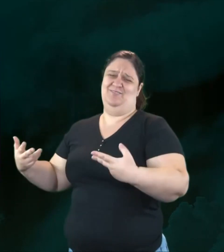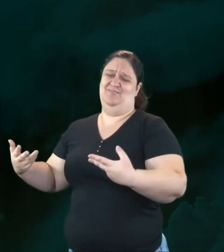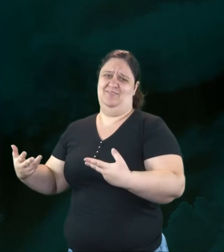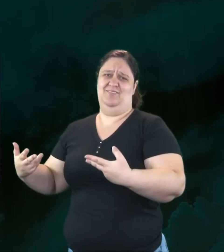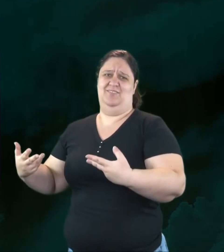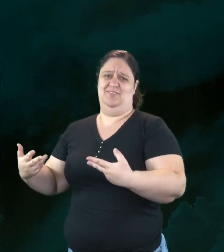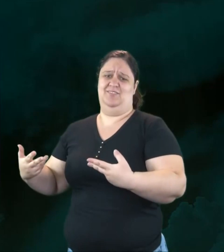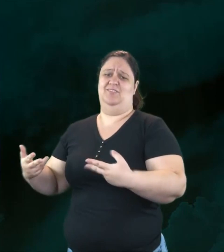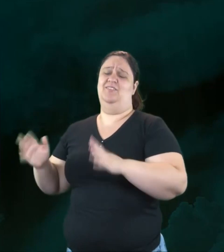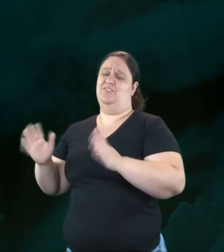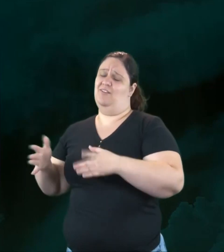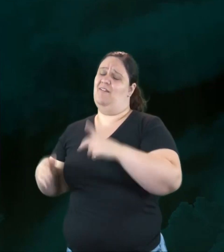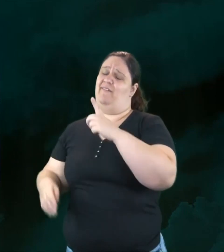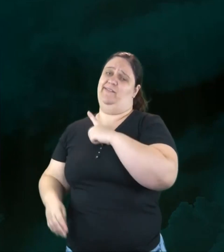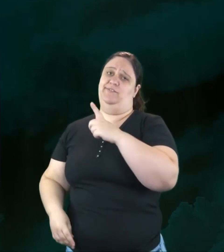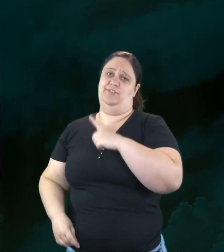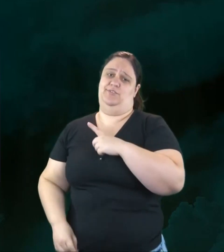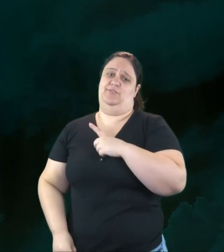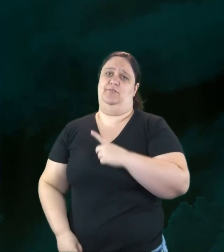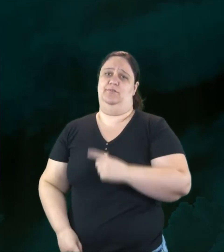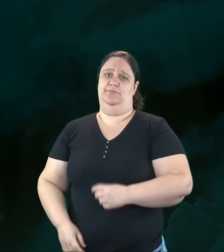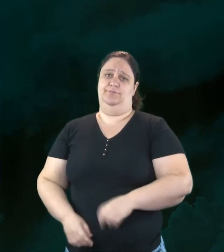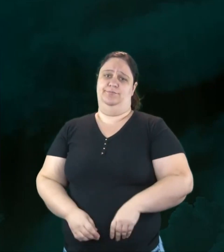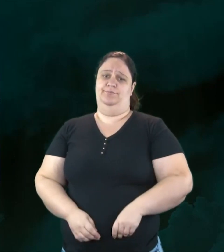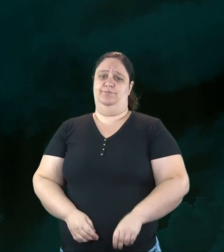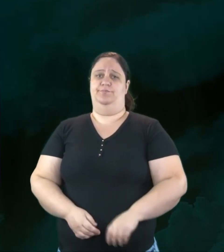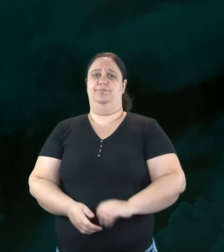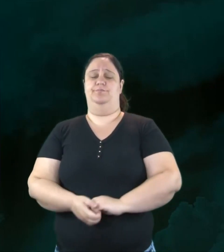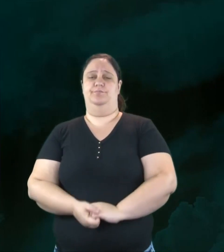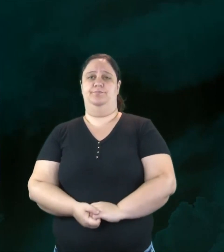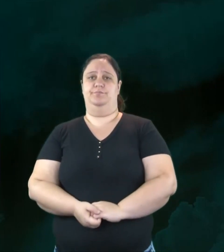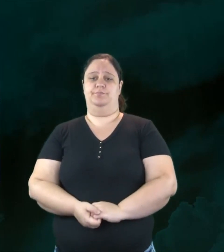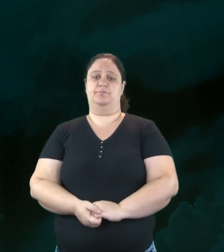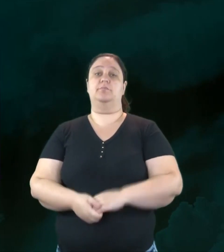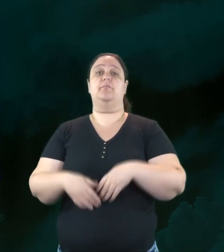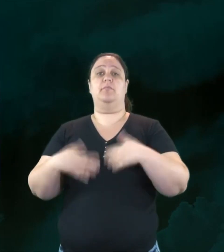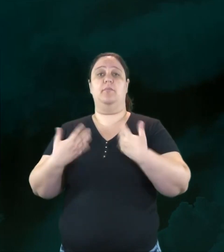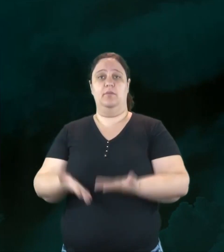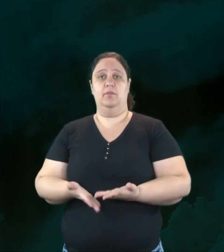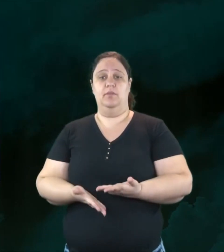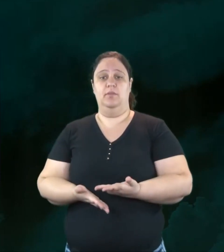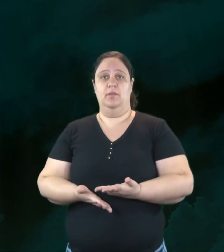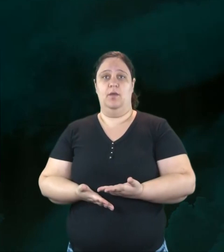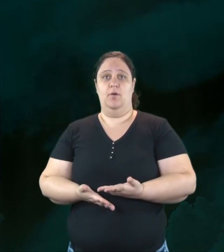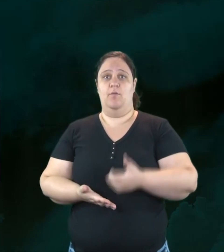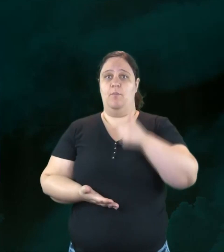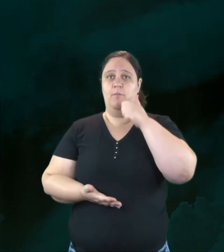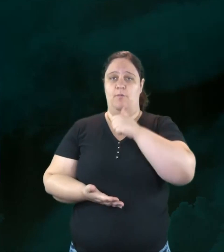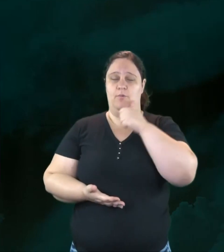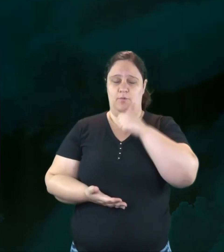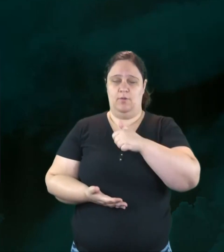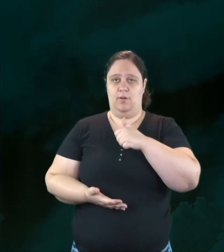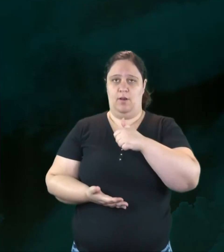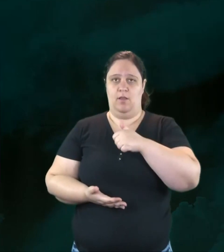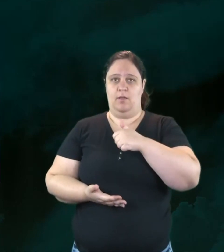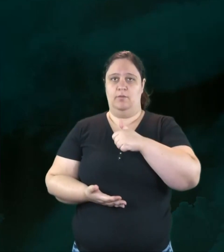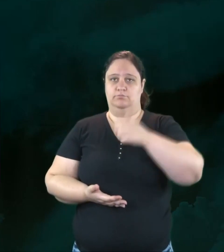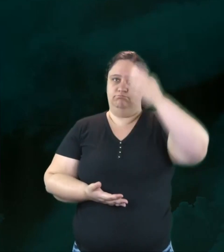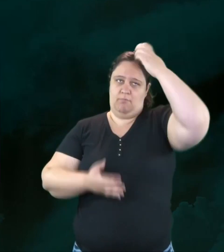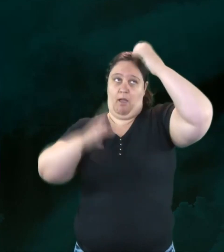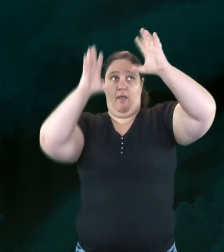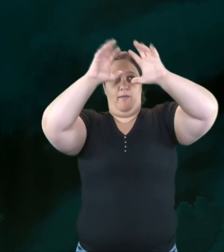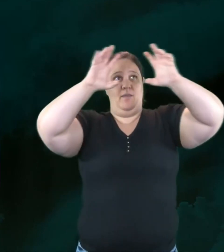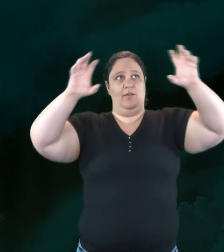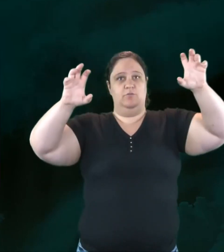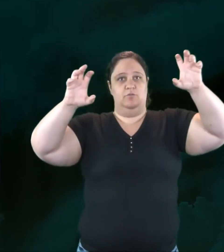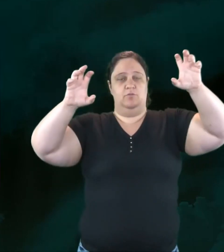tempo do Nimrod e naquele tempo da Torre de Babel. Então, Semiramis, ela se considerava